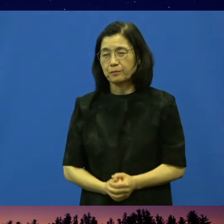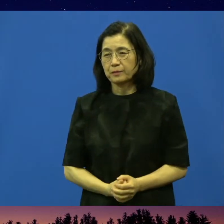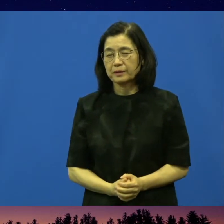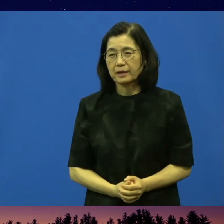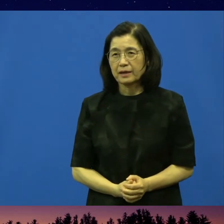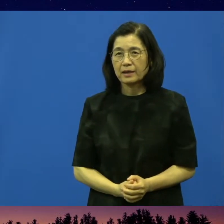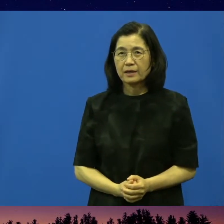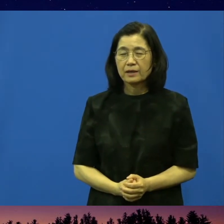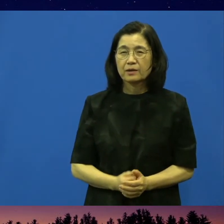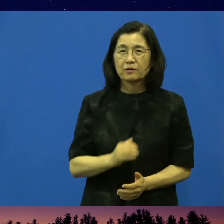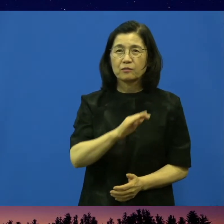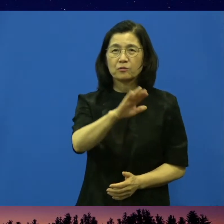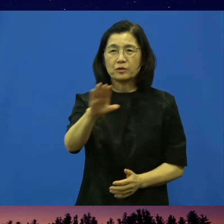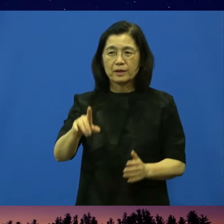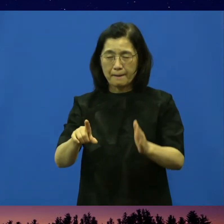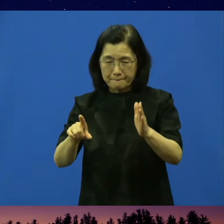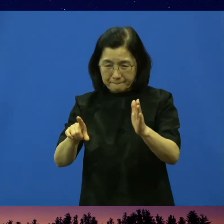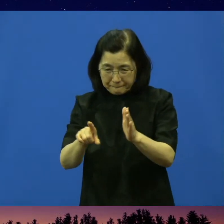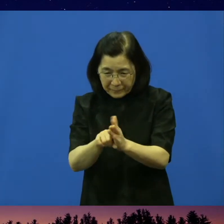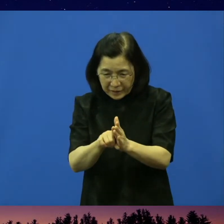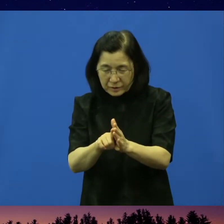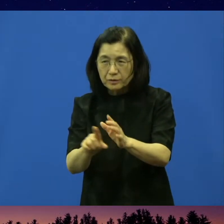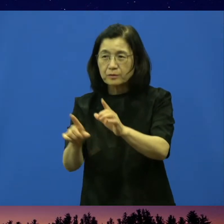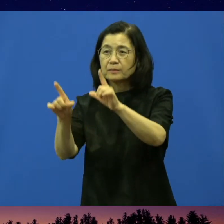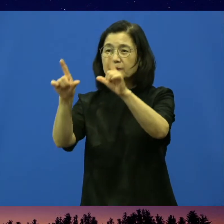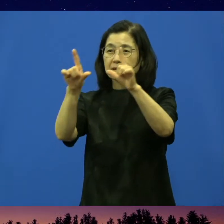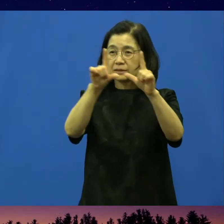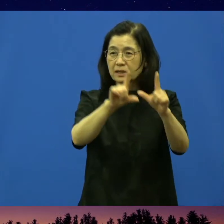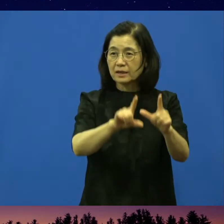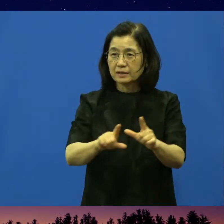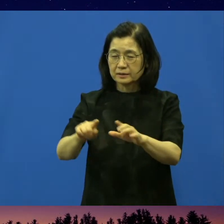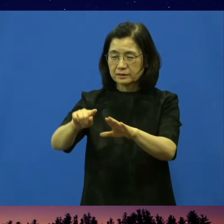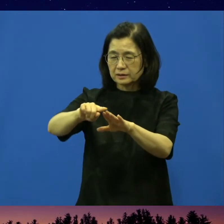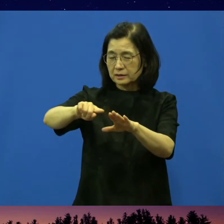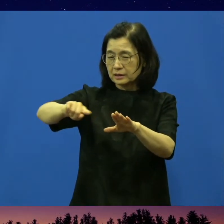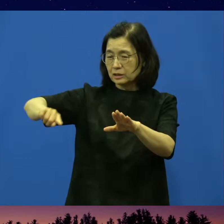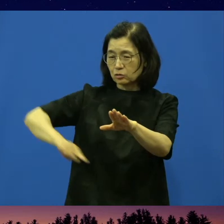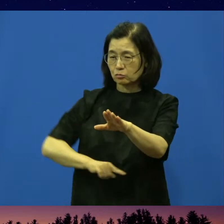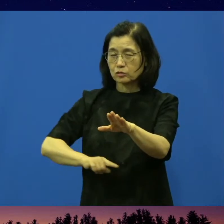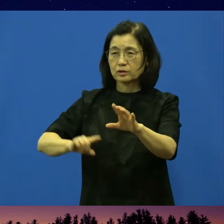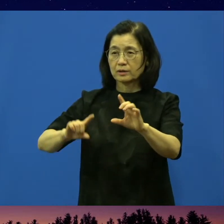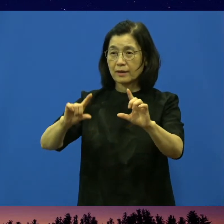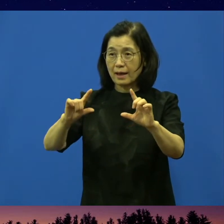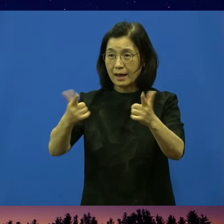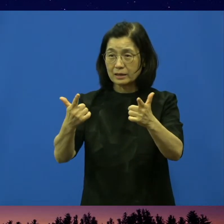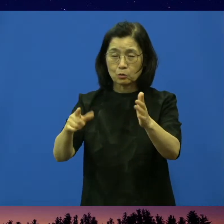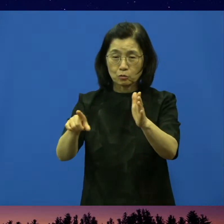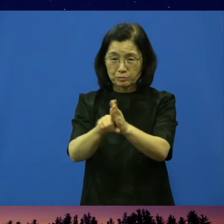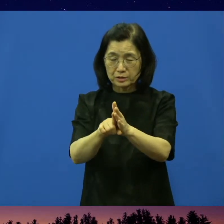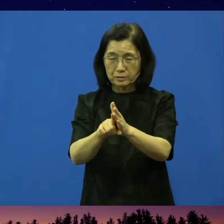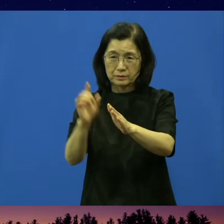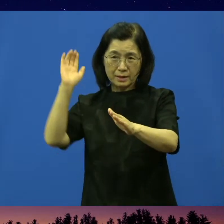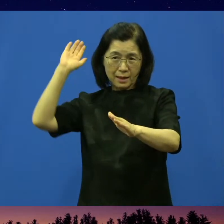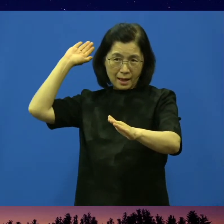그래서 우리의 믿음의 길은 뒤로 물러나는 게 아니라 믿음은 앞으로 가게 하는 것입니다.